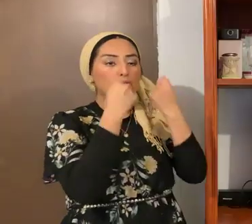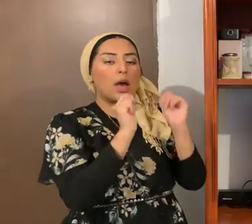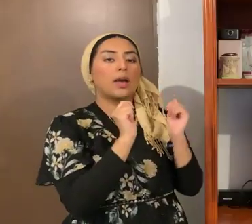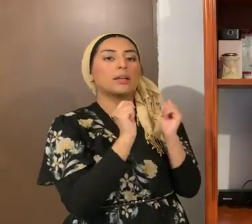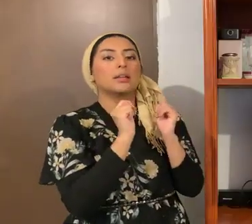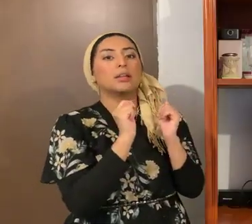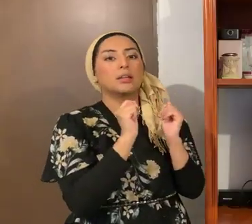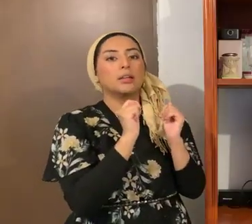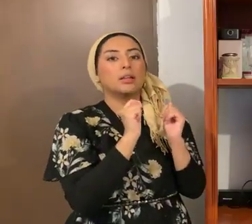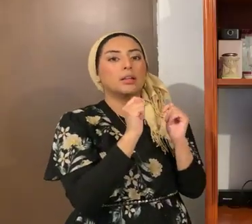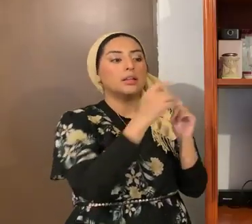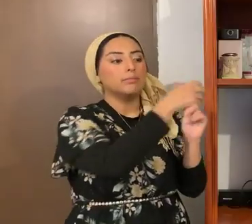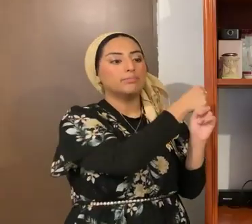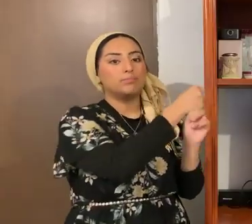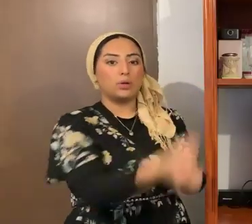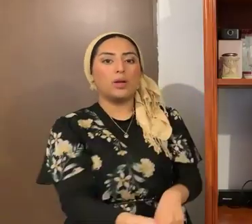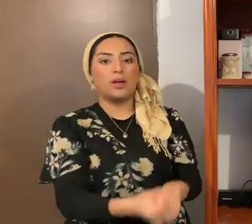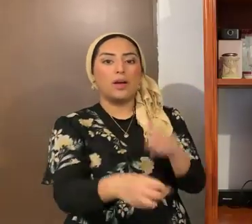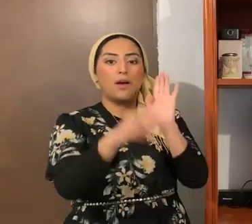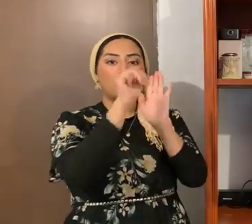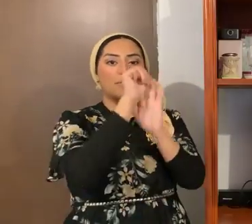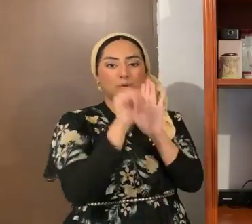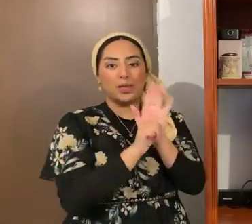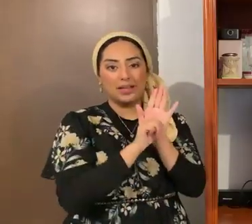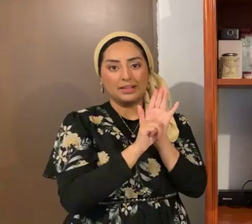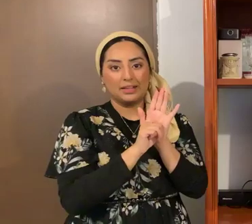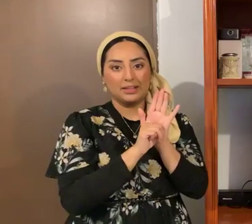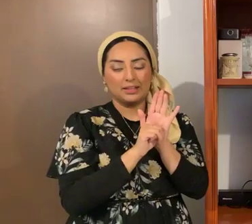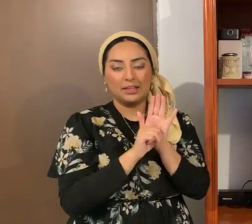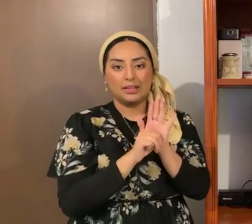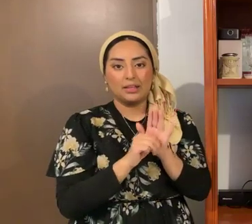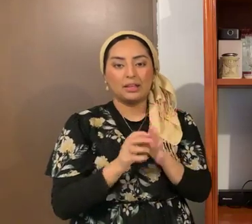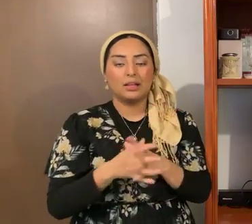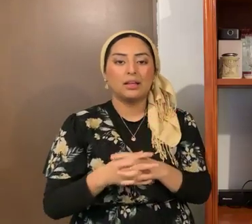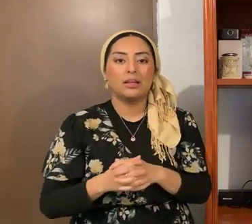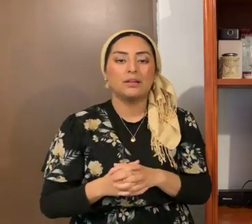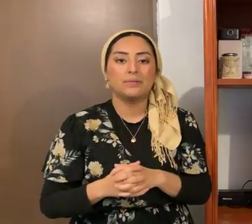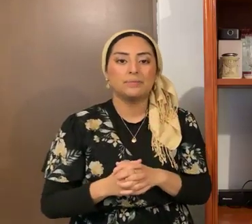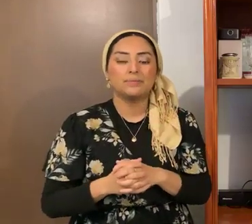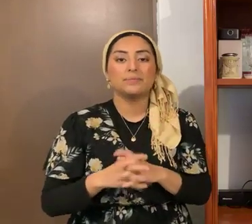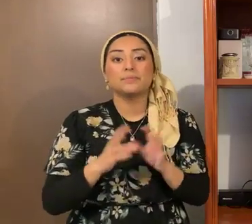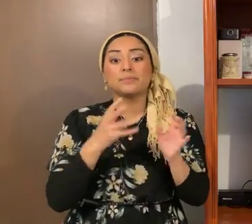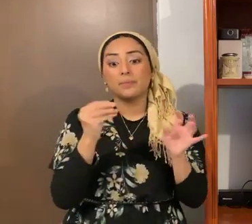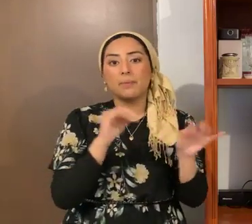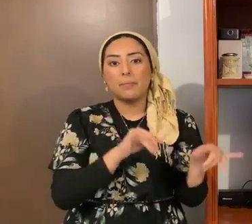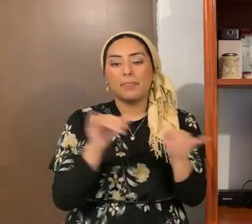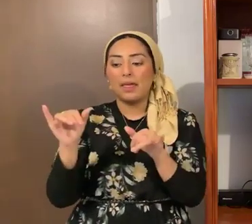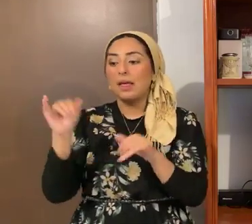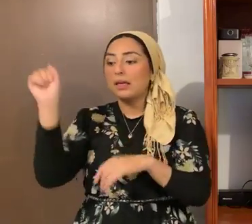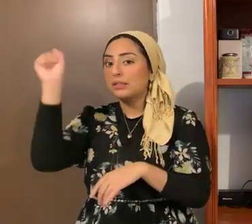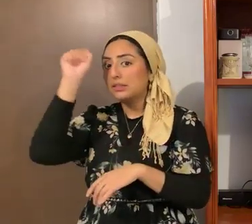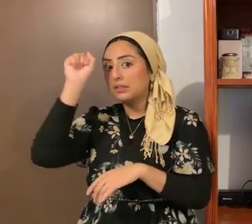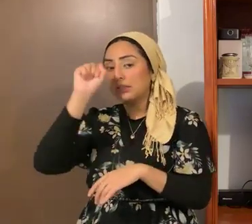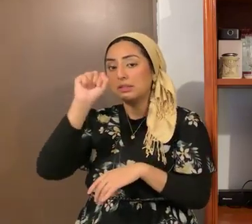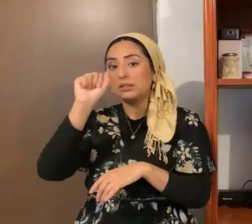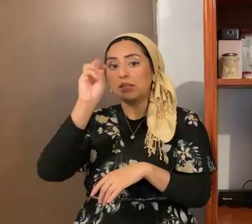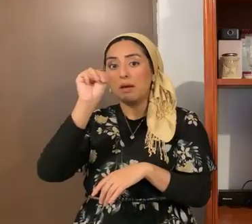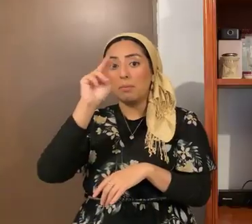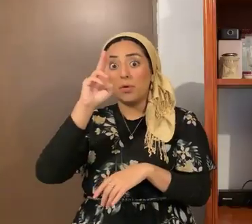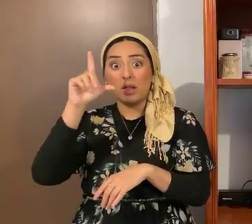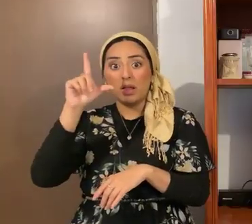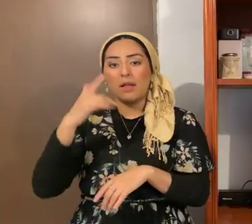de restar el valor al liderazgo de Moshe. Y en el caso de Samuel, él se